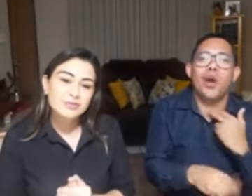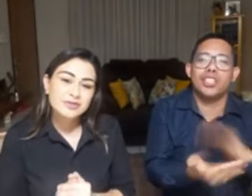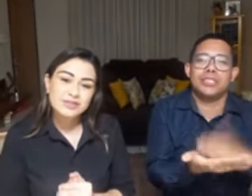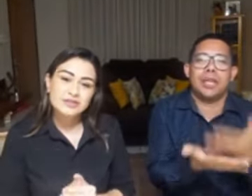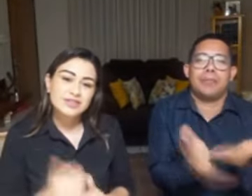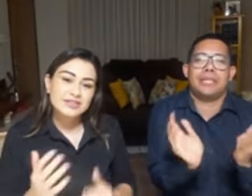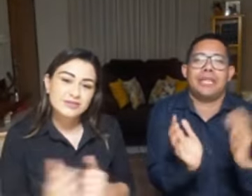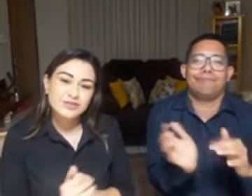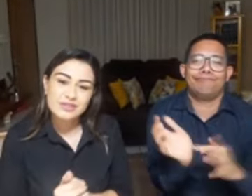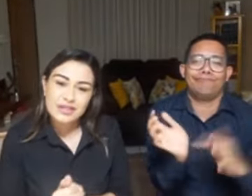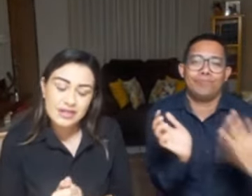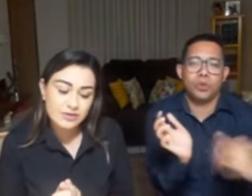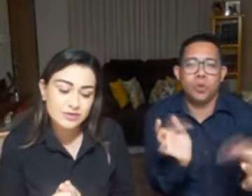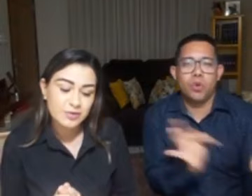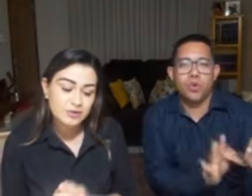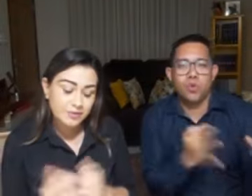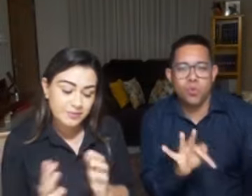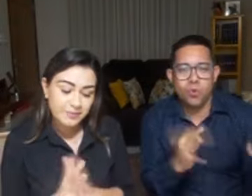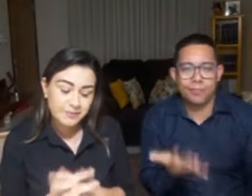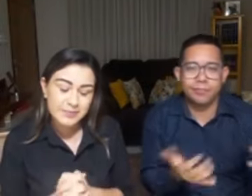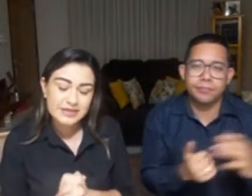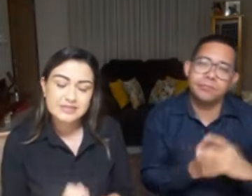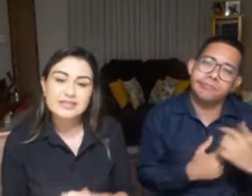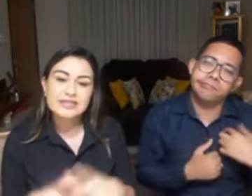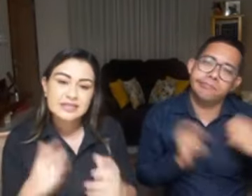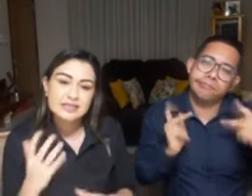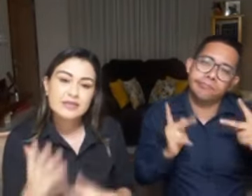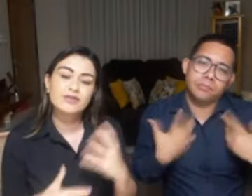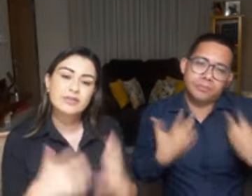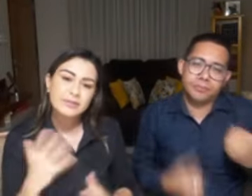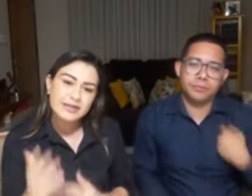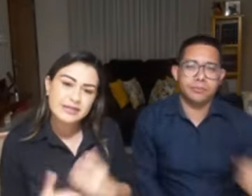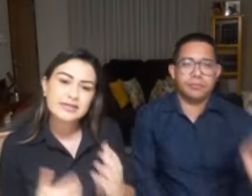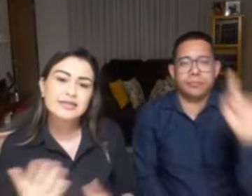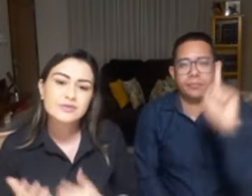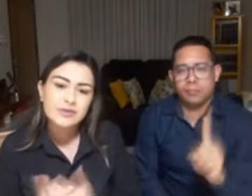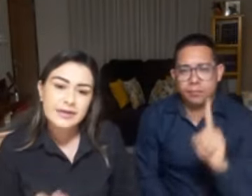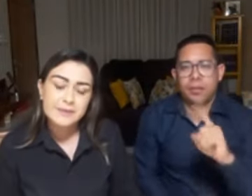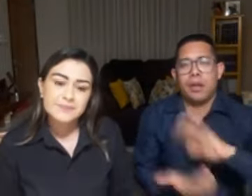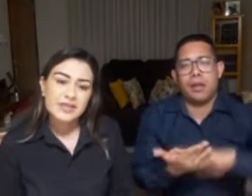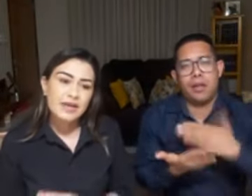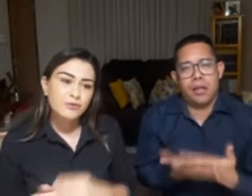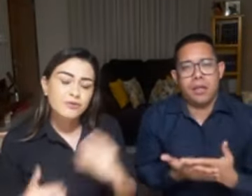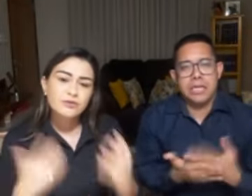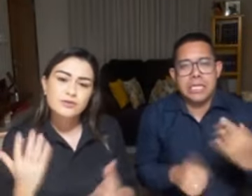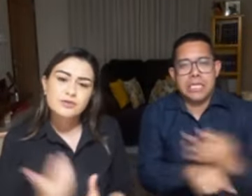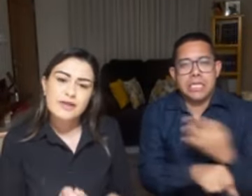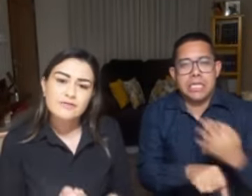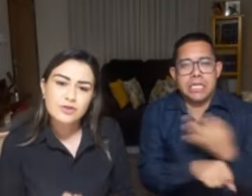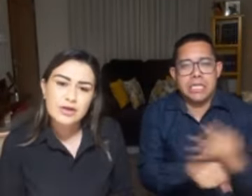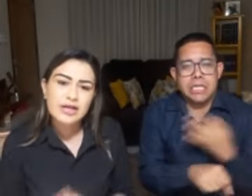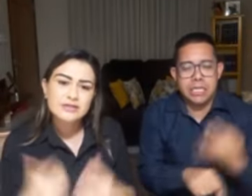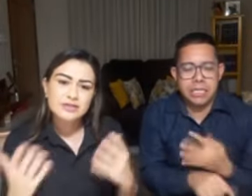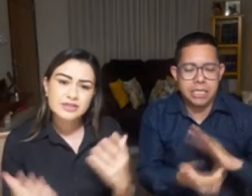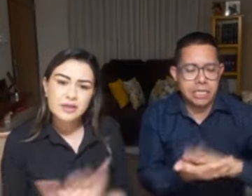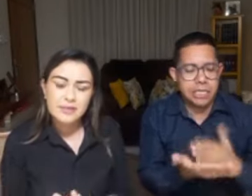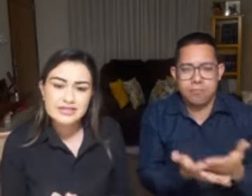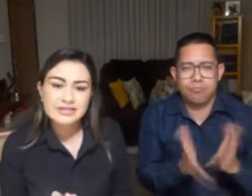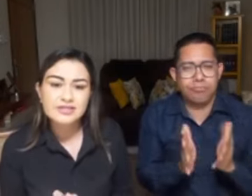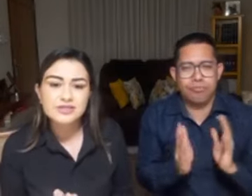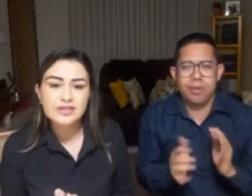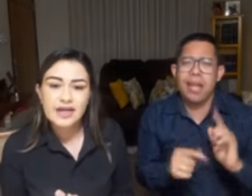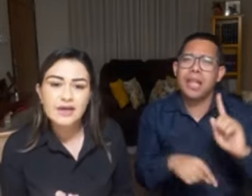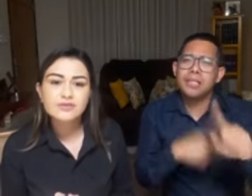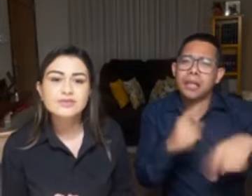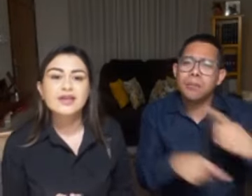ajudando, eu pedindo a direção de Deus, e o pastor ministrando, e eu fui interpretando, e aí no fim os surdos estavam chorando, sentindo a